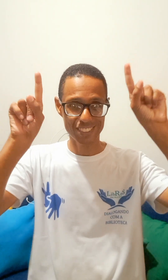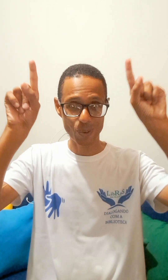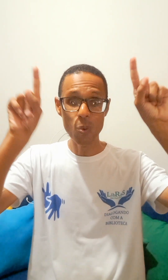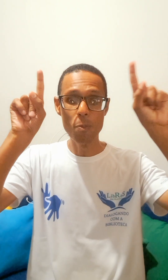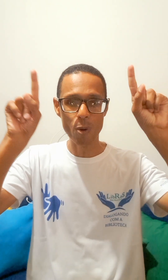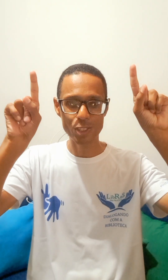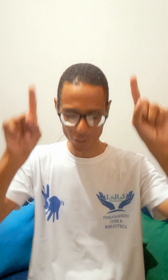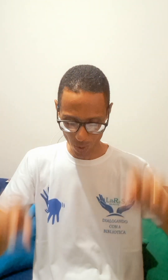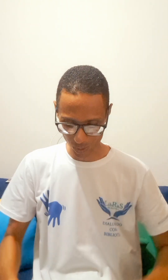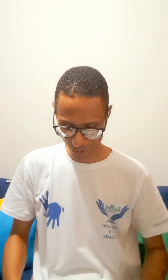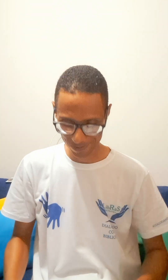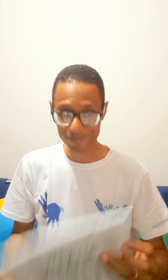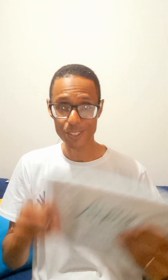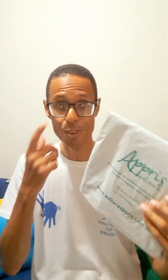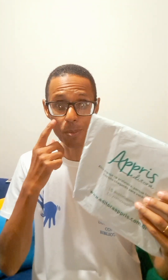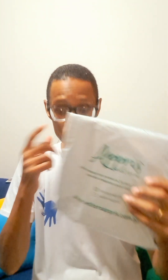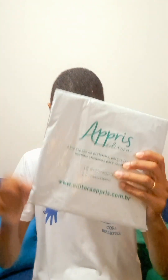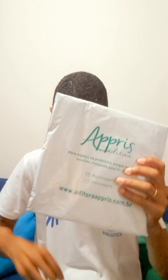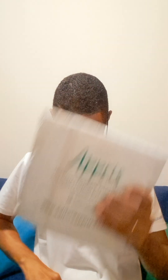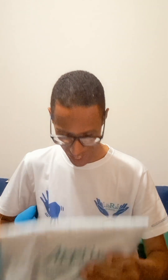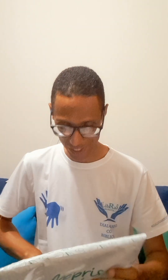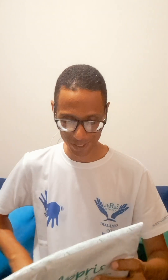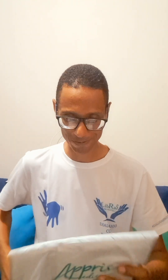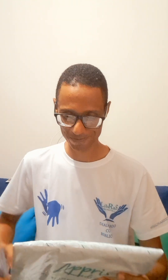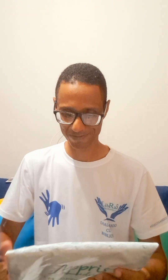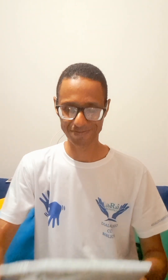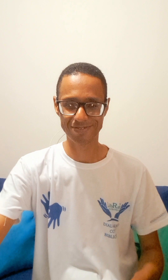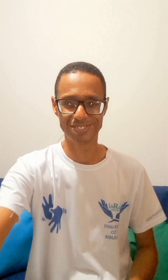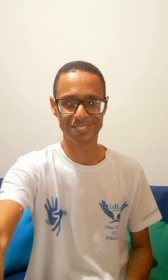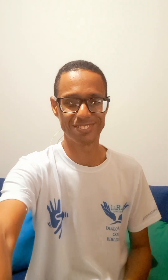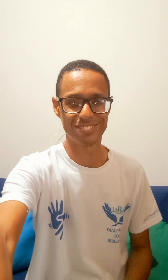o cupom de desconto. Vamos ver que título é esse.